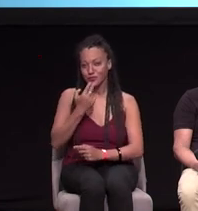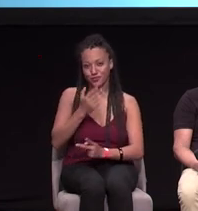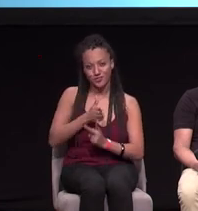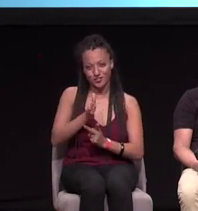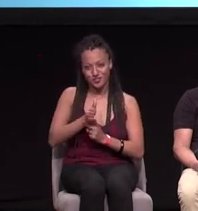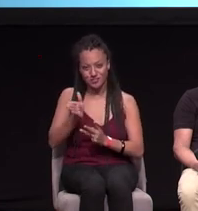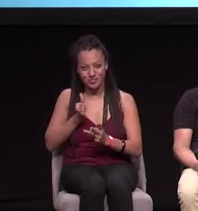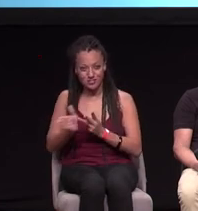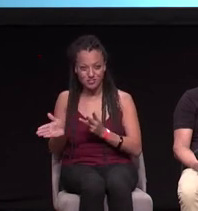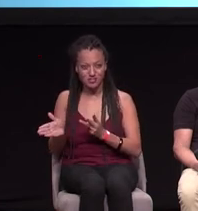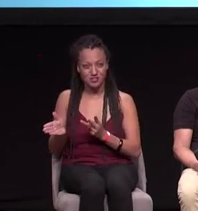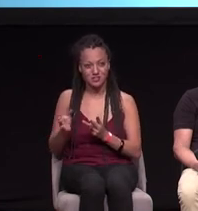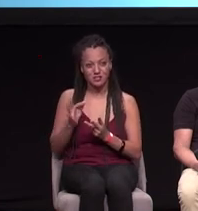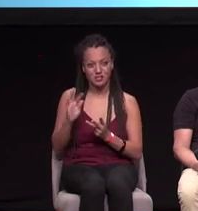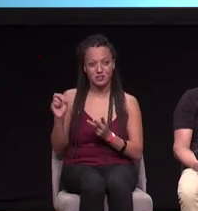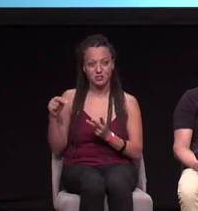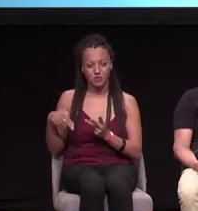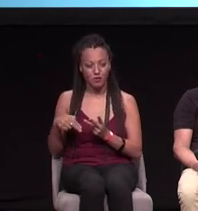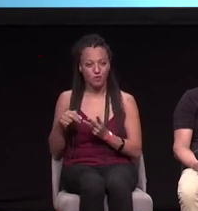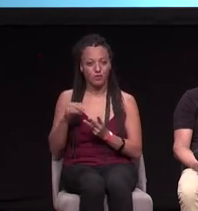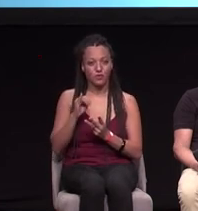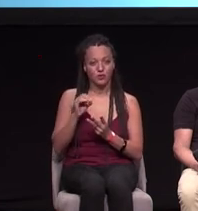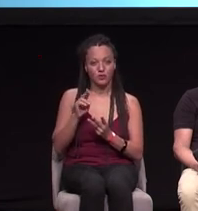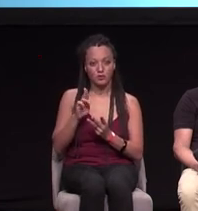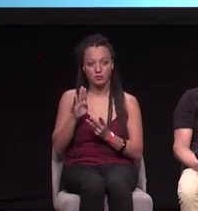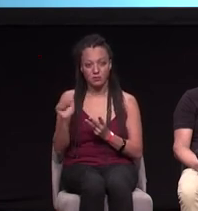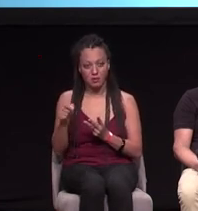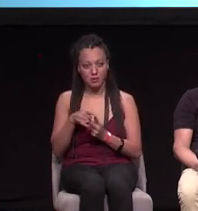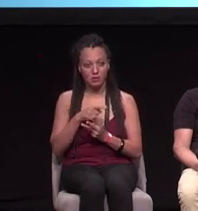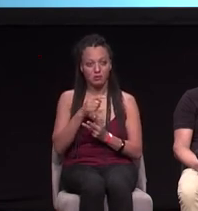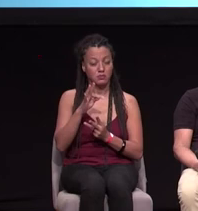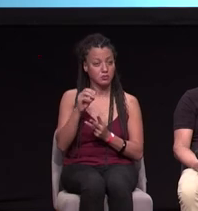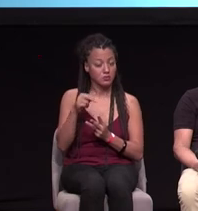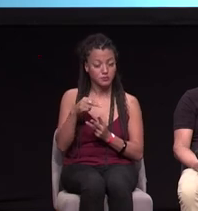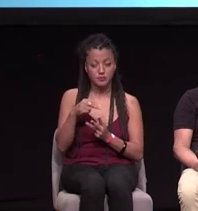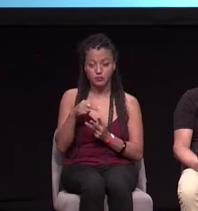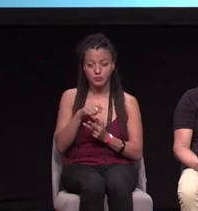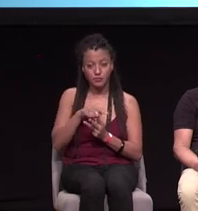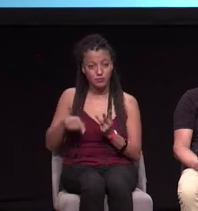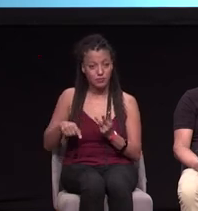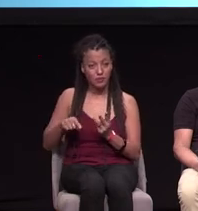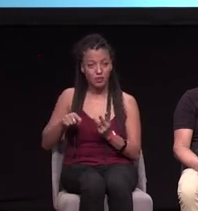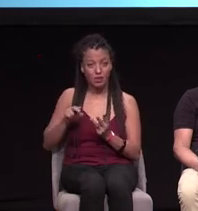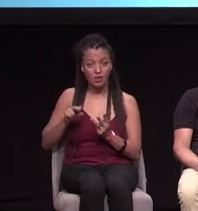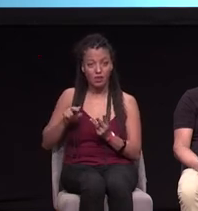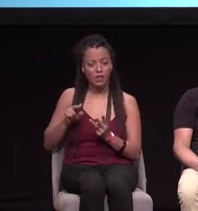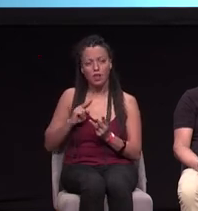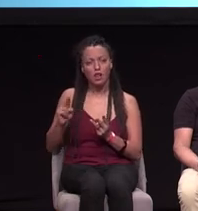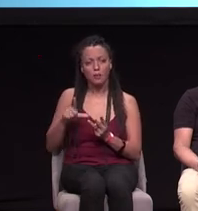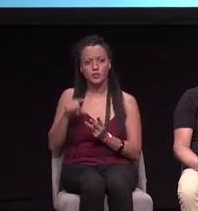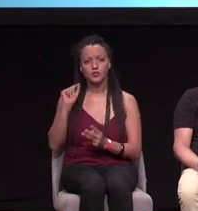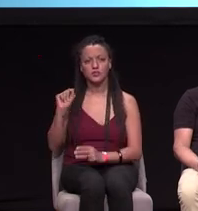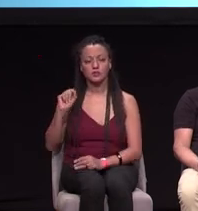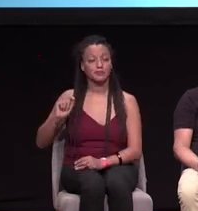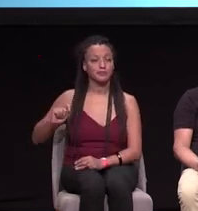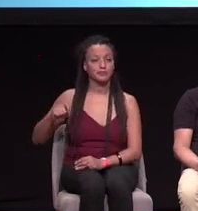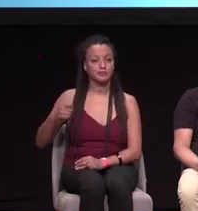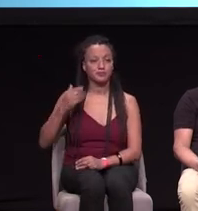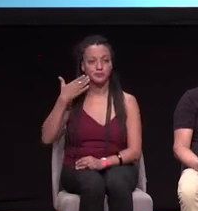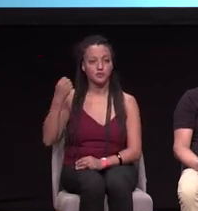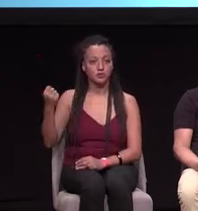e funk b que são nomes também brancos neodi ouro a esse tema urban não existia